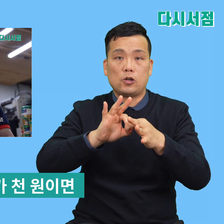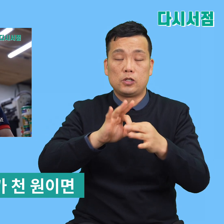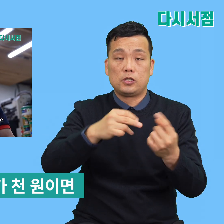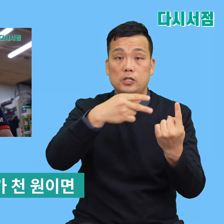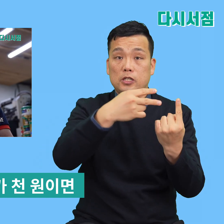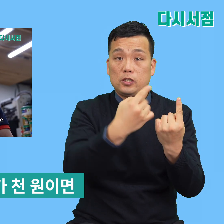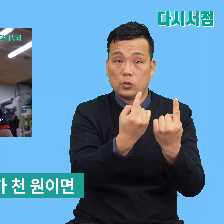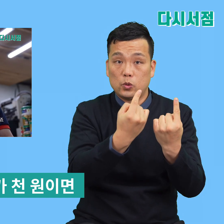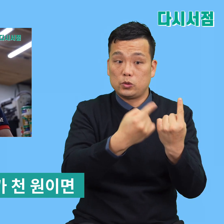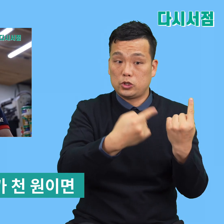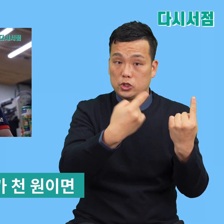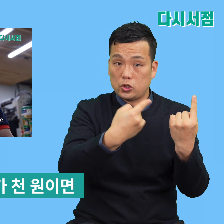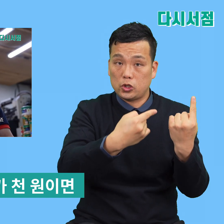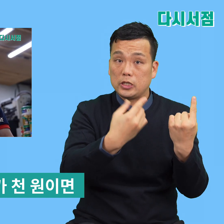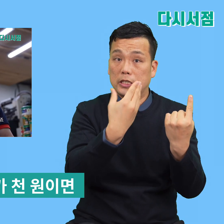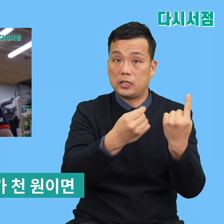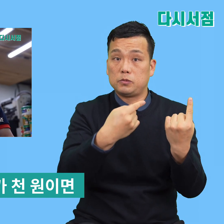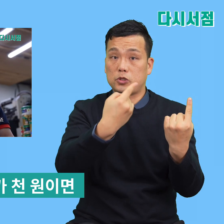1도짜리가 1,000원이면